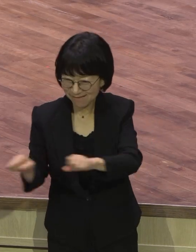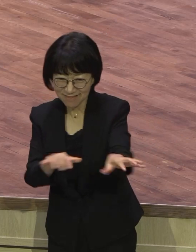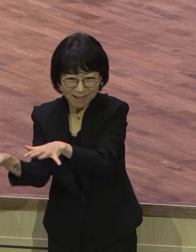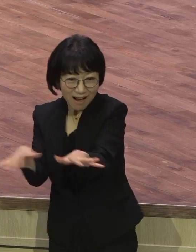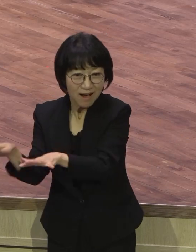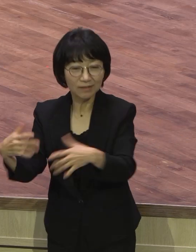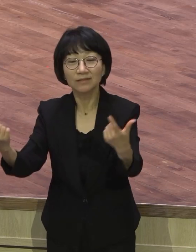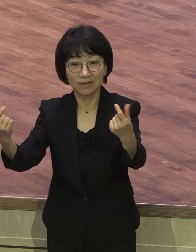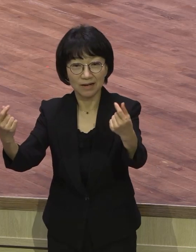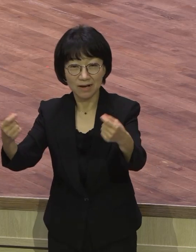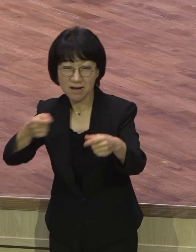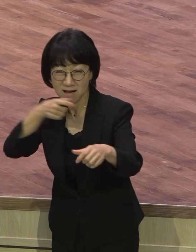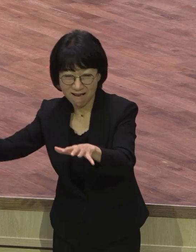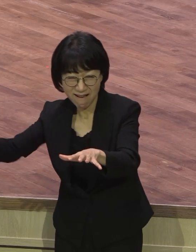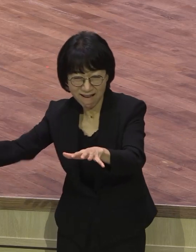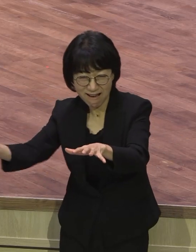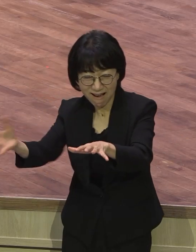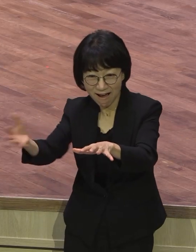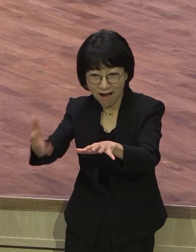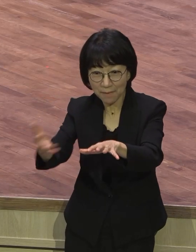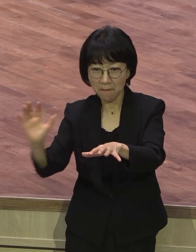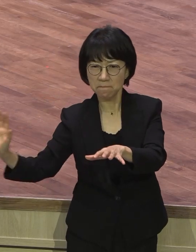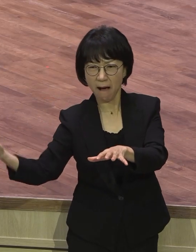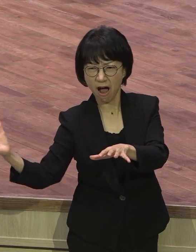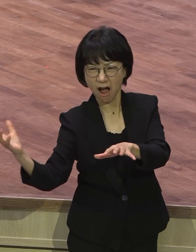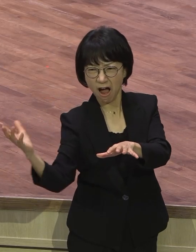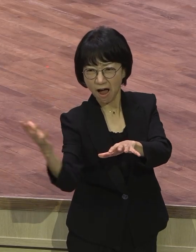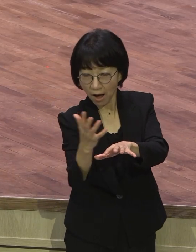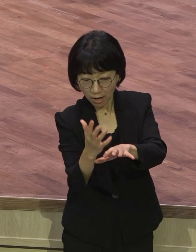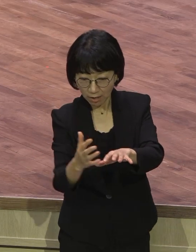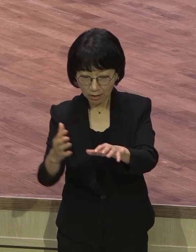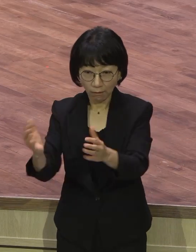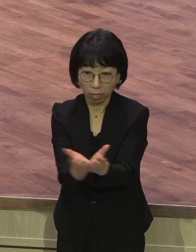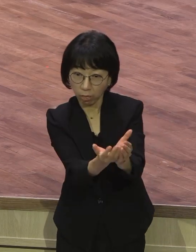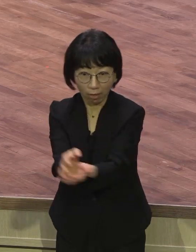일어난 것처럼 메가톤급 풍랑이요.